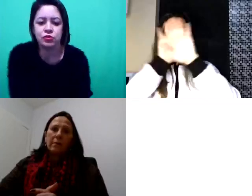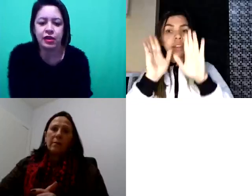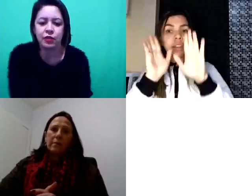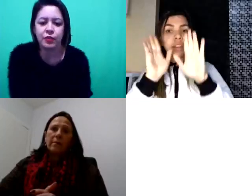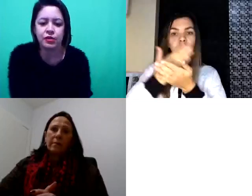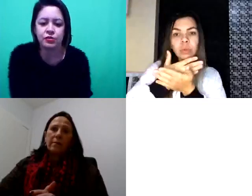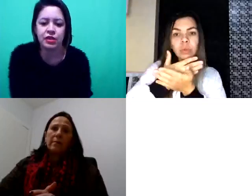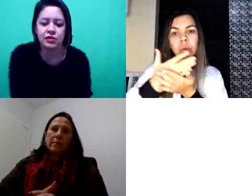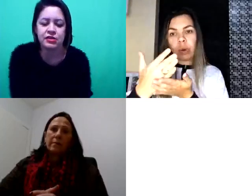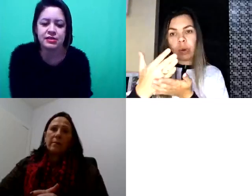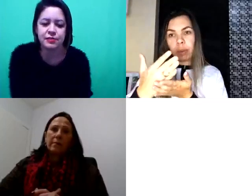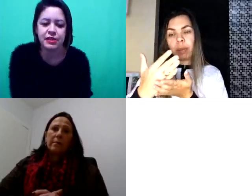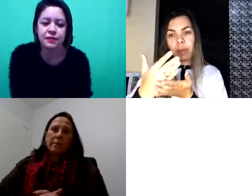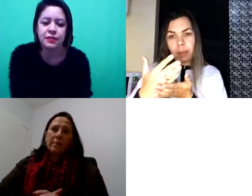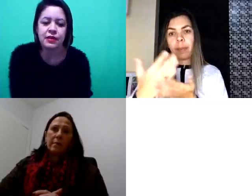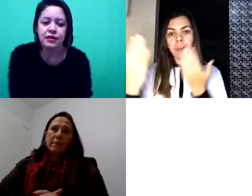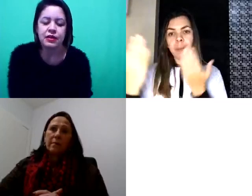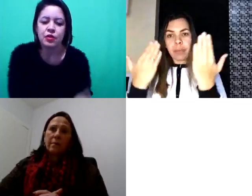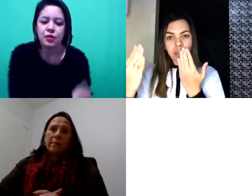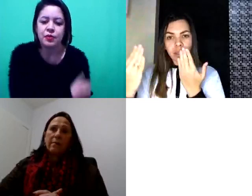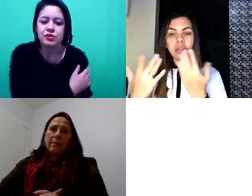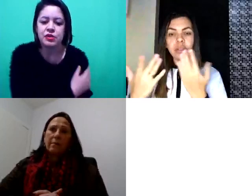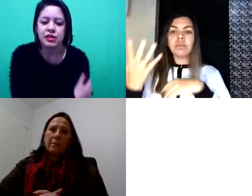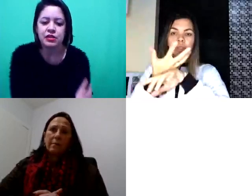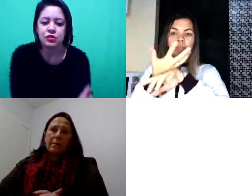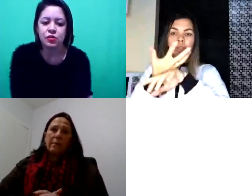O período da nossa disciplina. E como a professora Elenir colocou